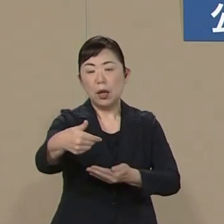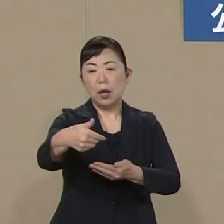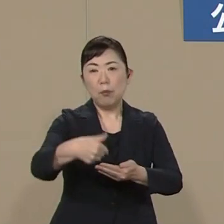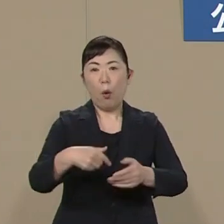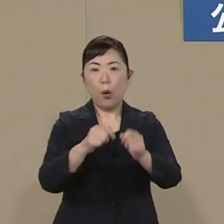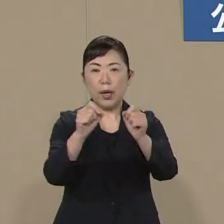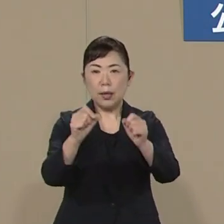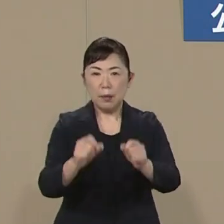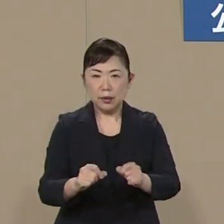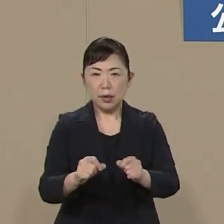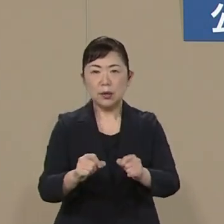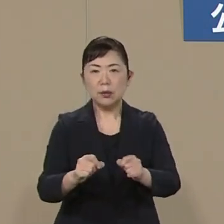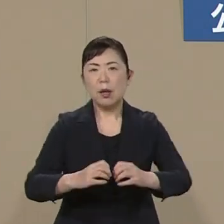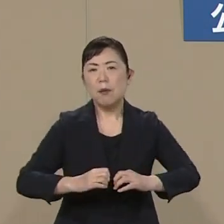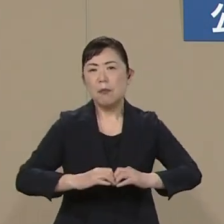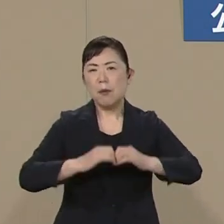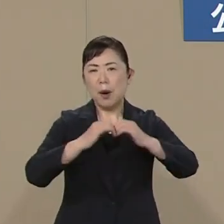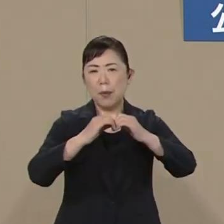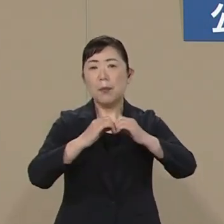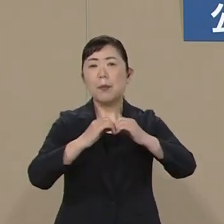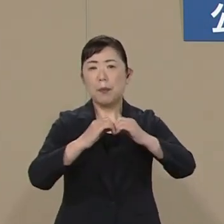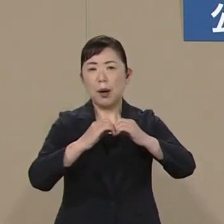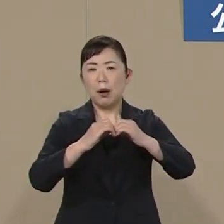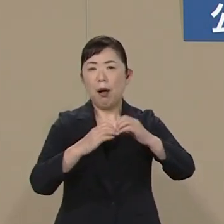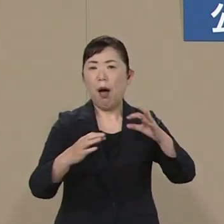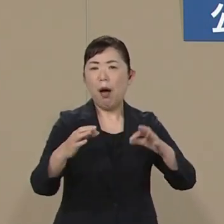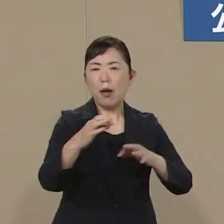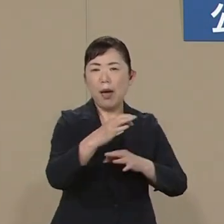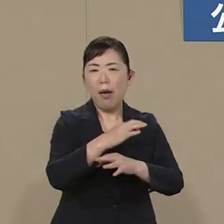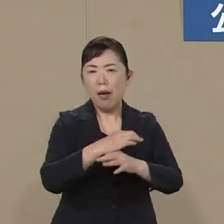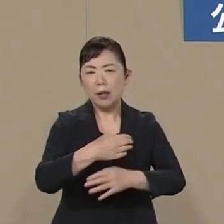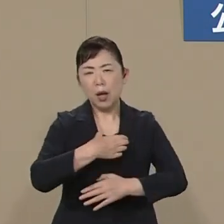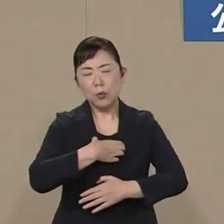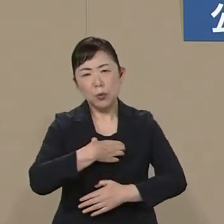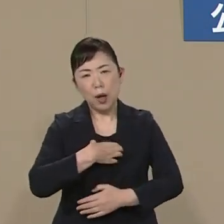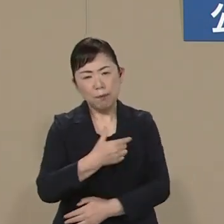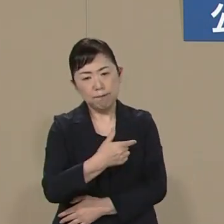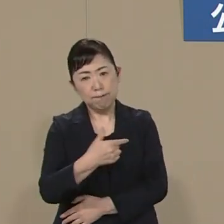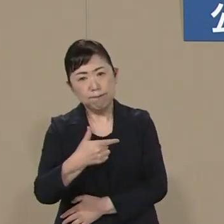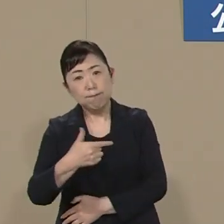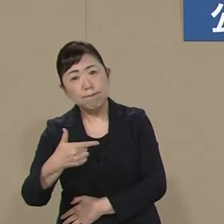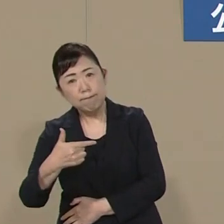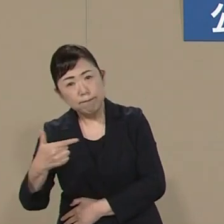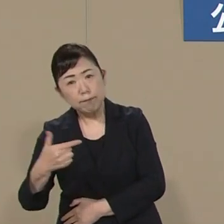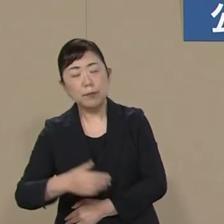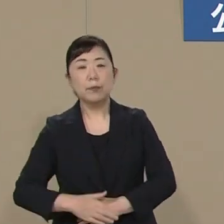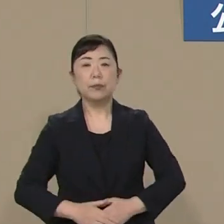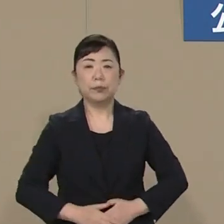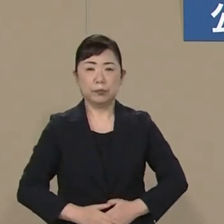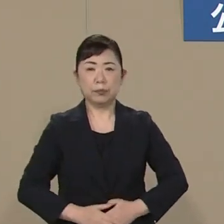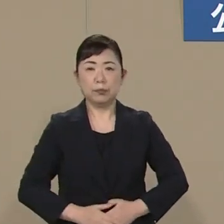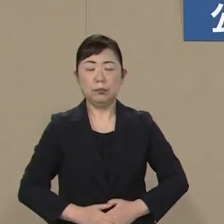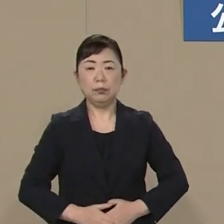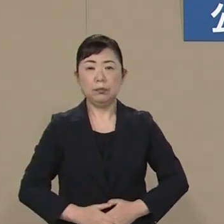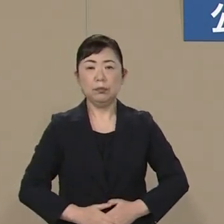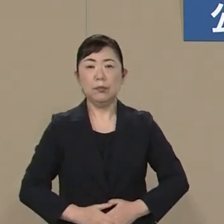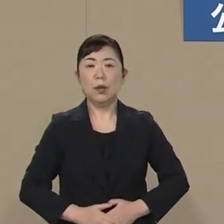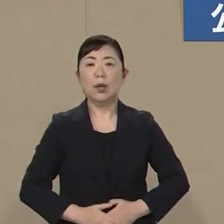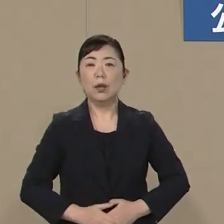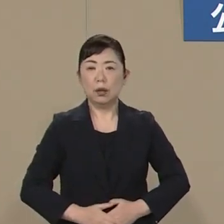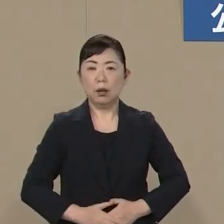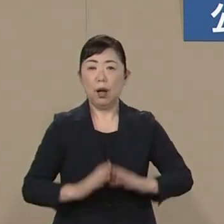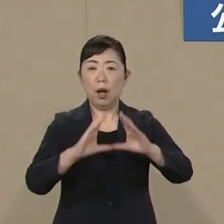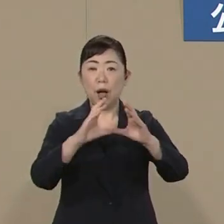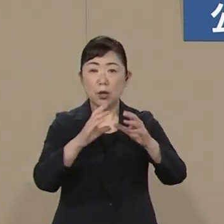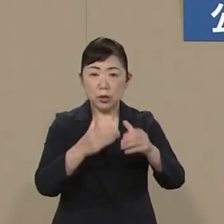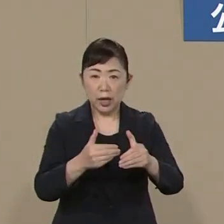貿易摩擦など世界経済に与える影響に懸念が高まっていますこのような